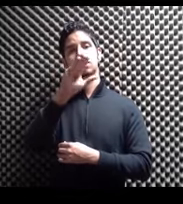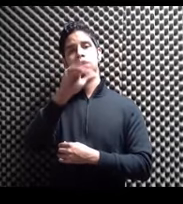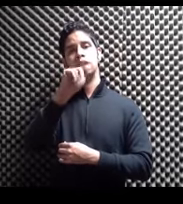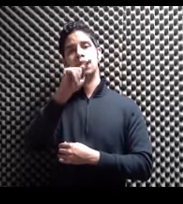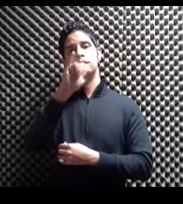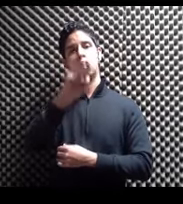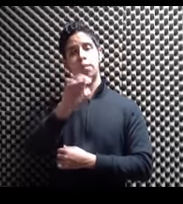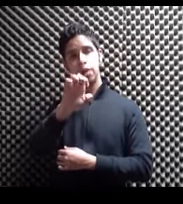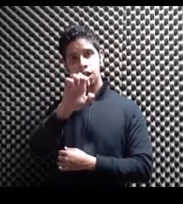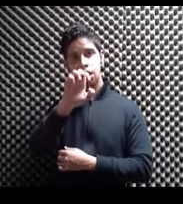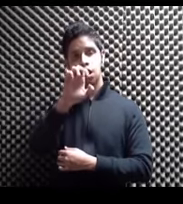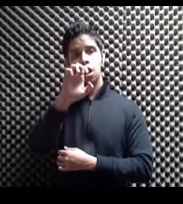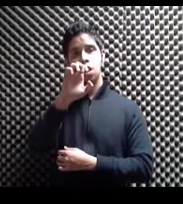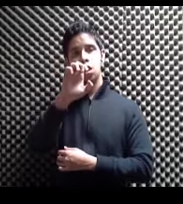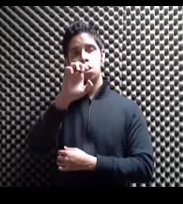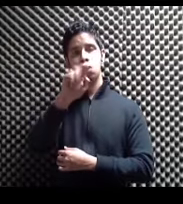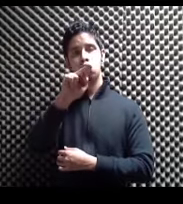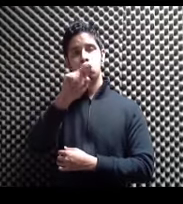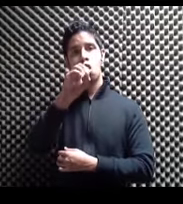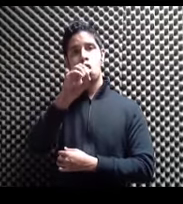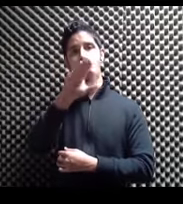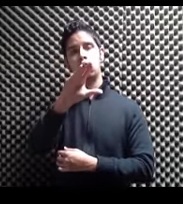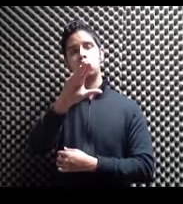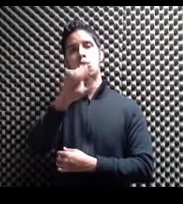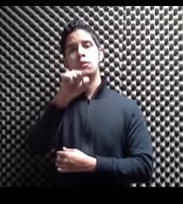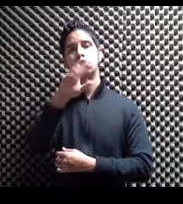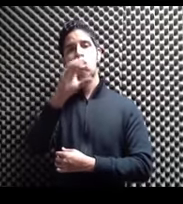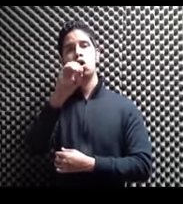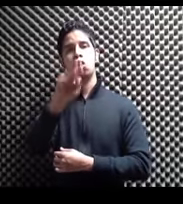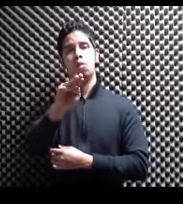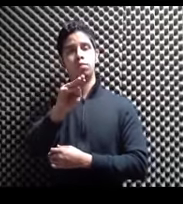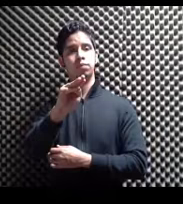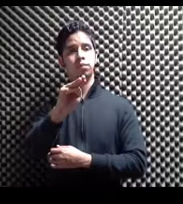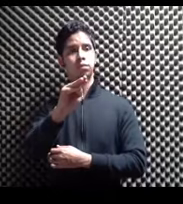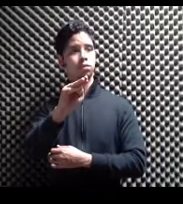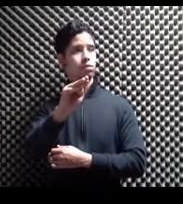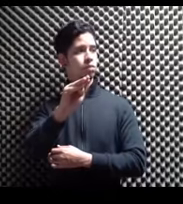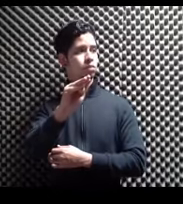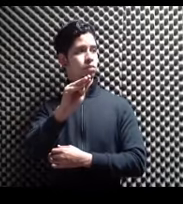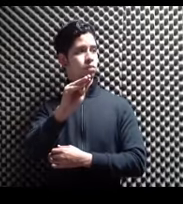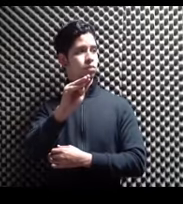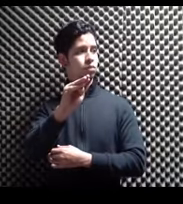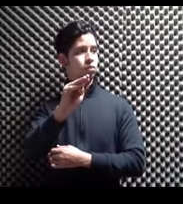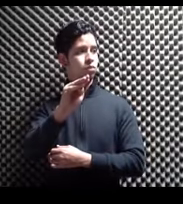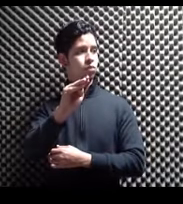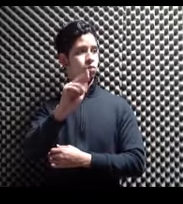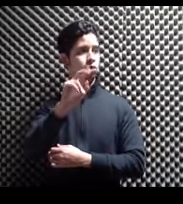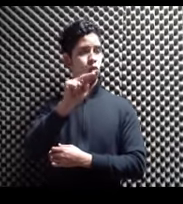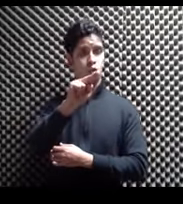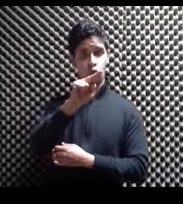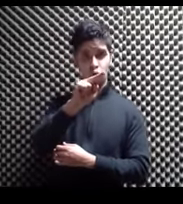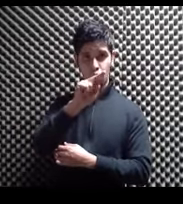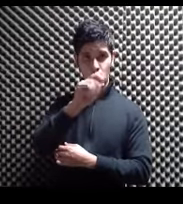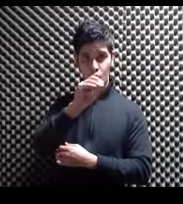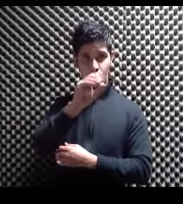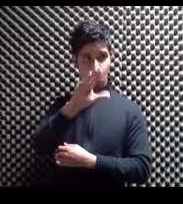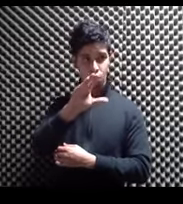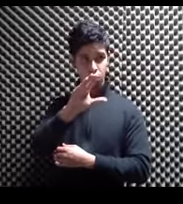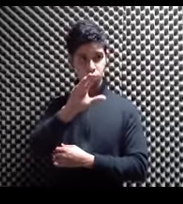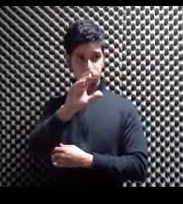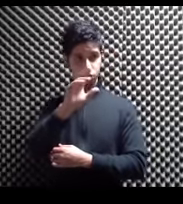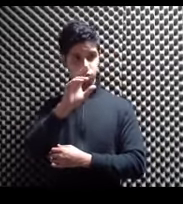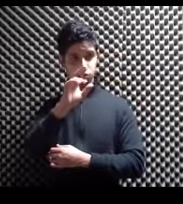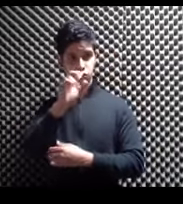NOC. Y el NOC es no la moto caballero. Ajá, ok. No es otra cosa. No, más. No es una motopeya del